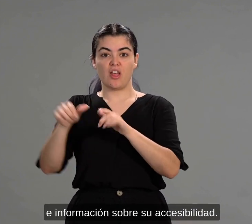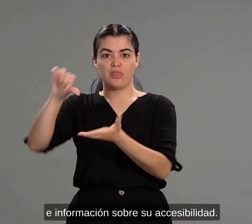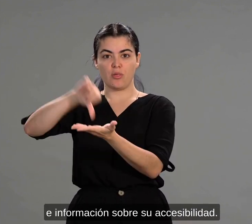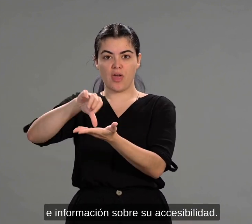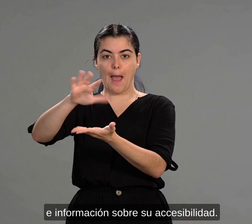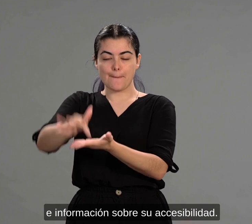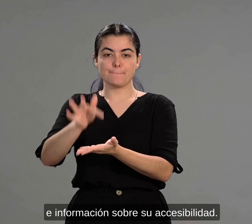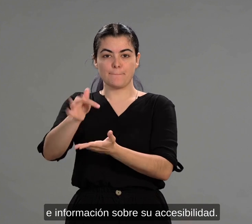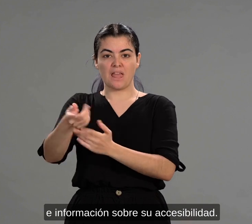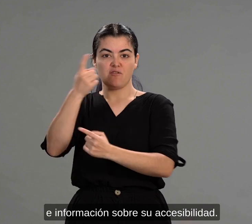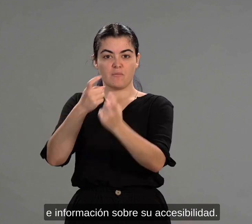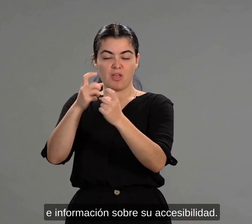información sobre su accesibilidad.